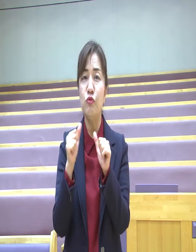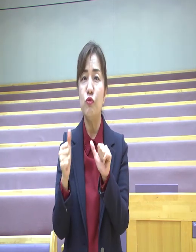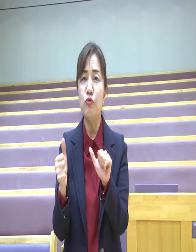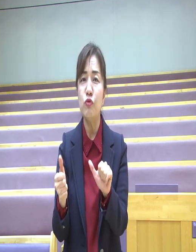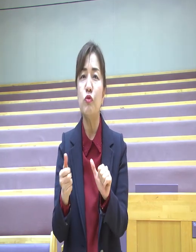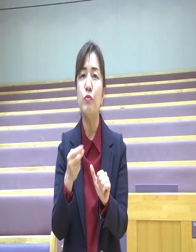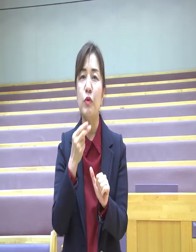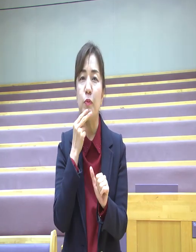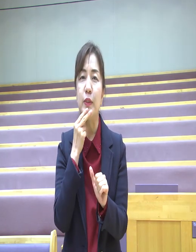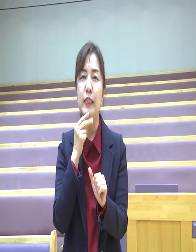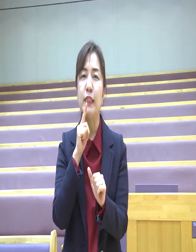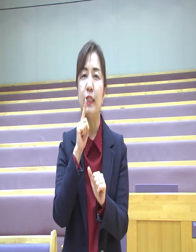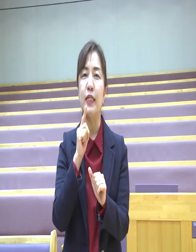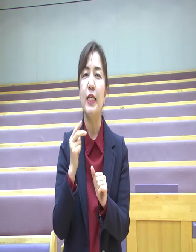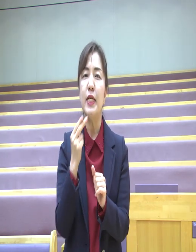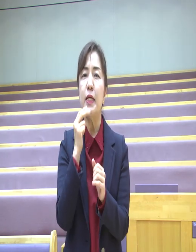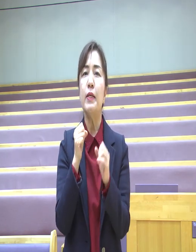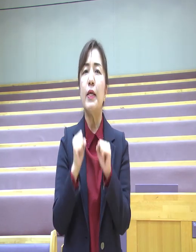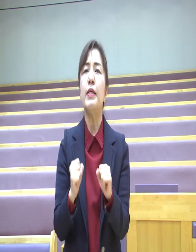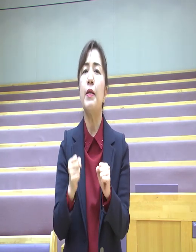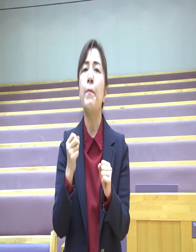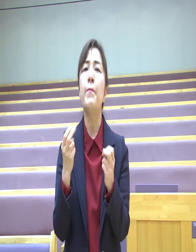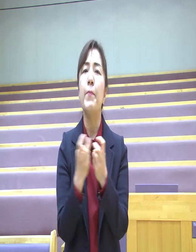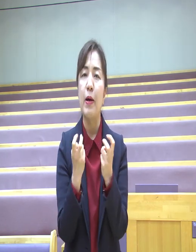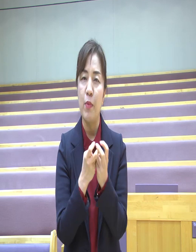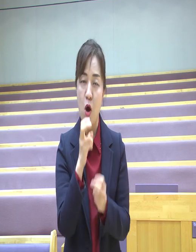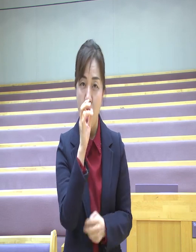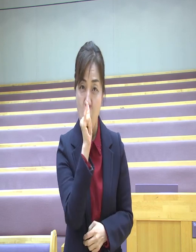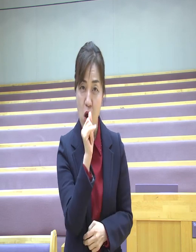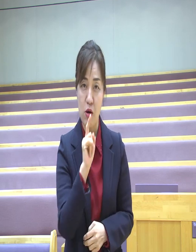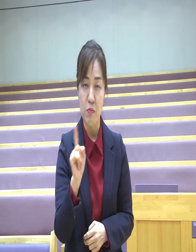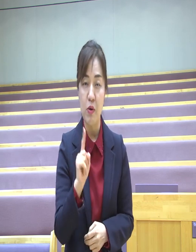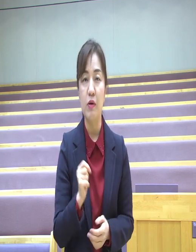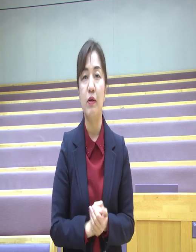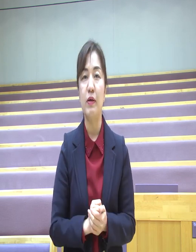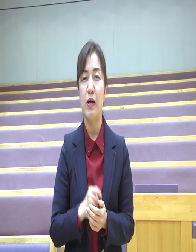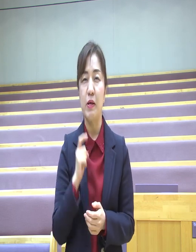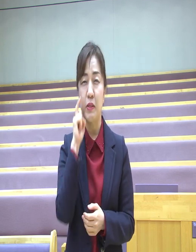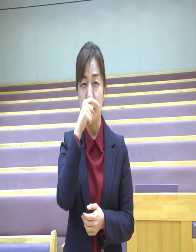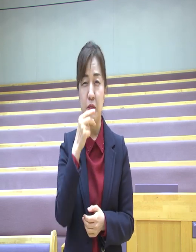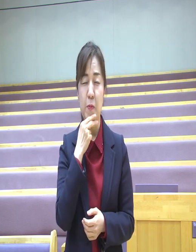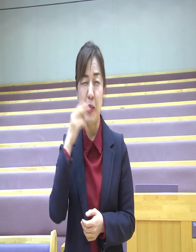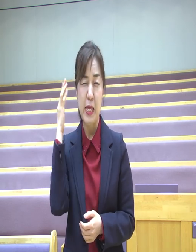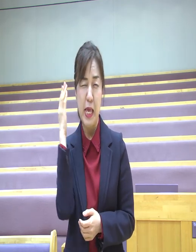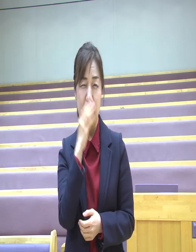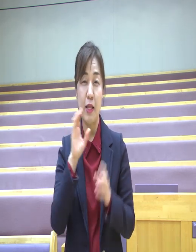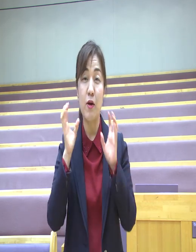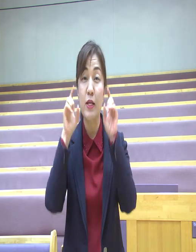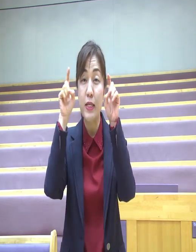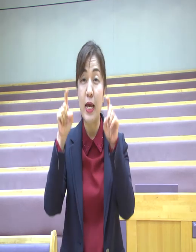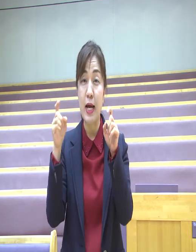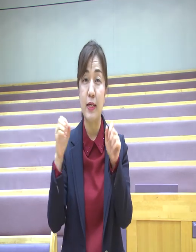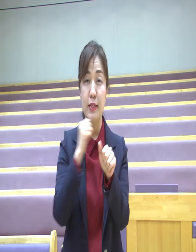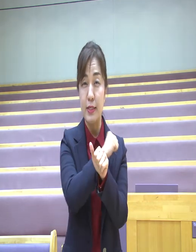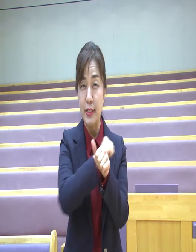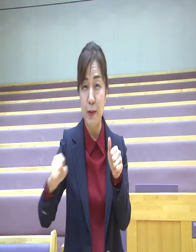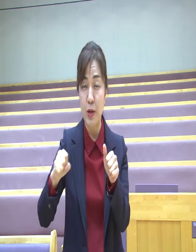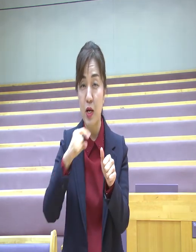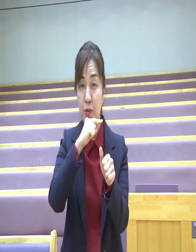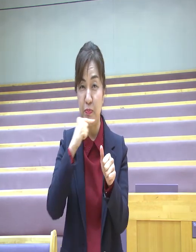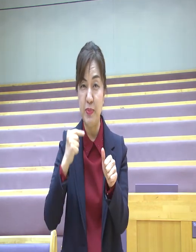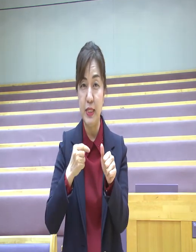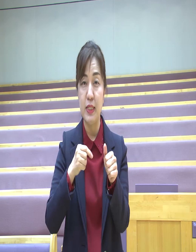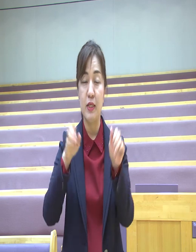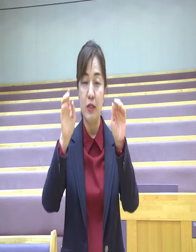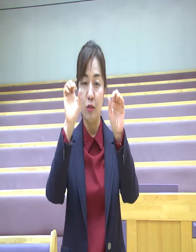죽지 않고 살 수 있는 단 한 가지 방법이 있는데, 그것은 흠 없는 어린 양을 잡아 그 피를